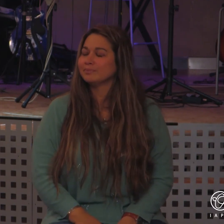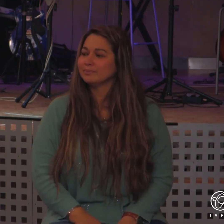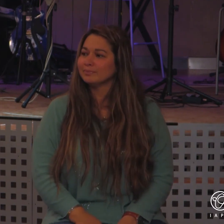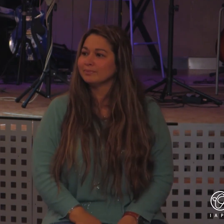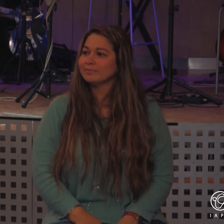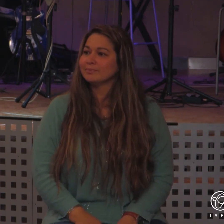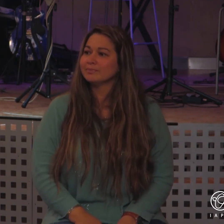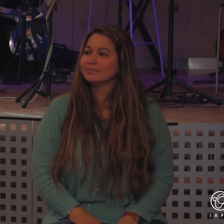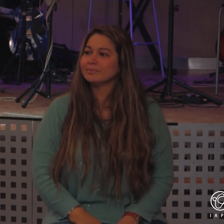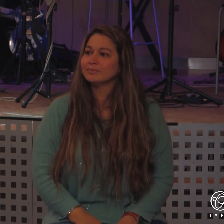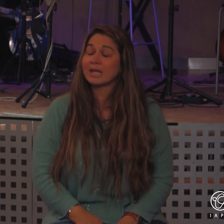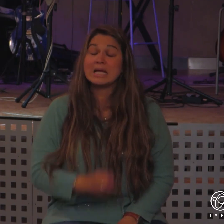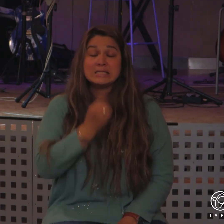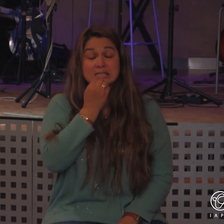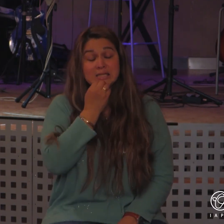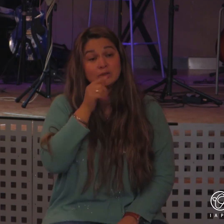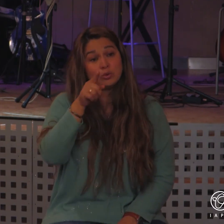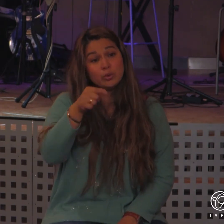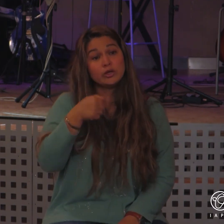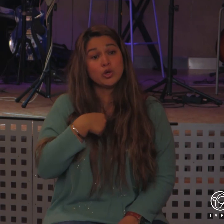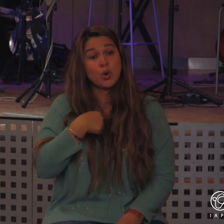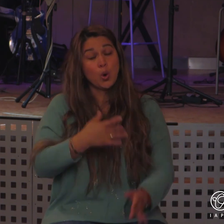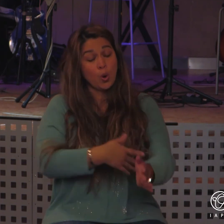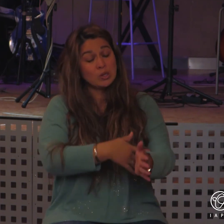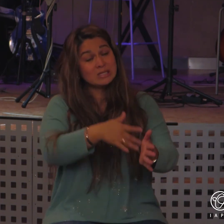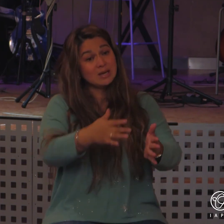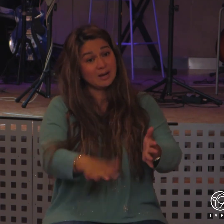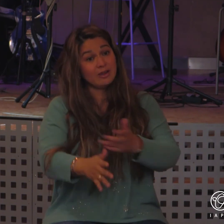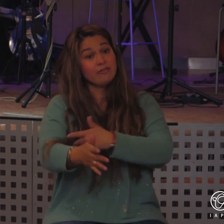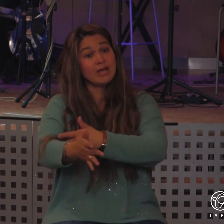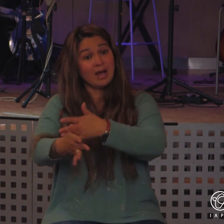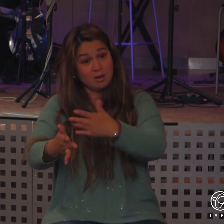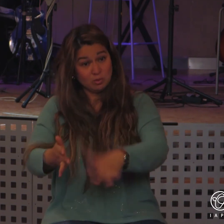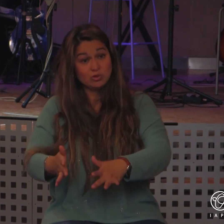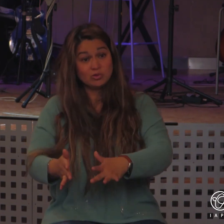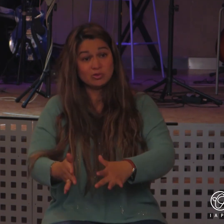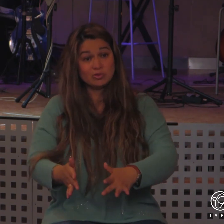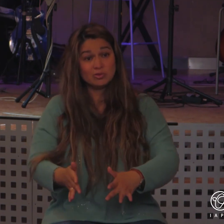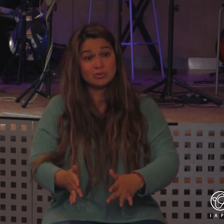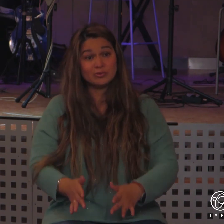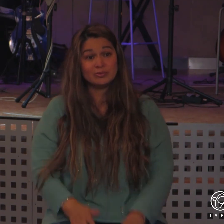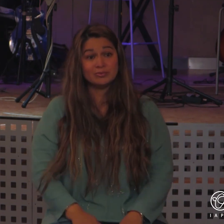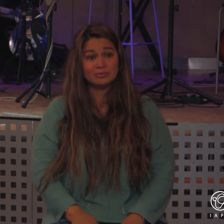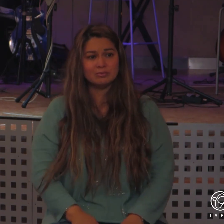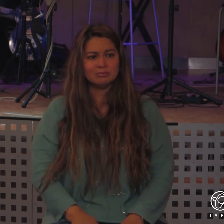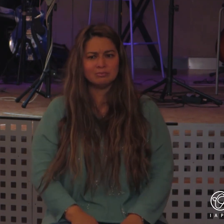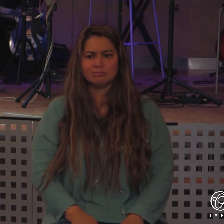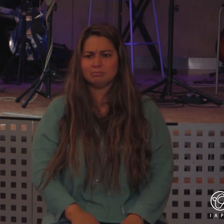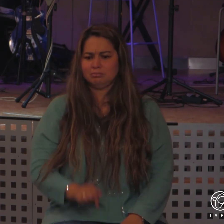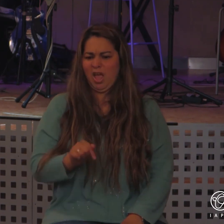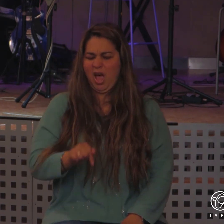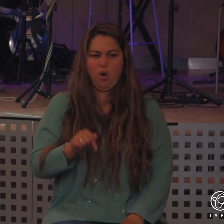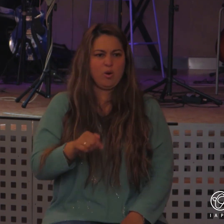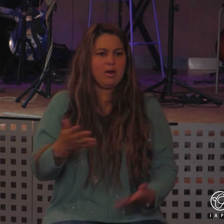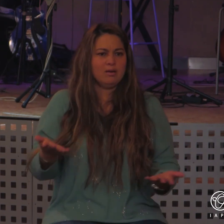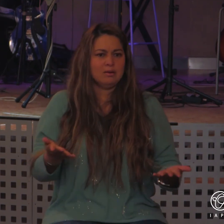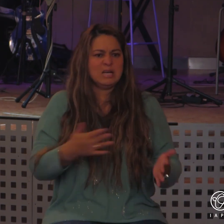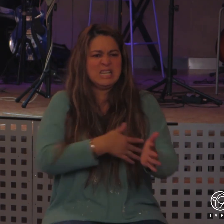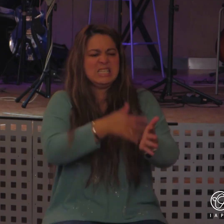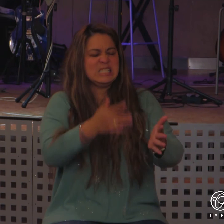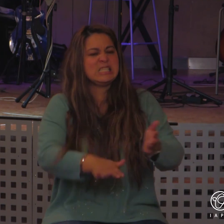Cuando tú y yo sacrificamos, ¿y qué sacrificamos en nuestros días? ¿Lo sabes? Hebreos te lo